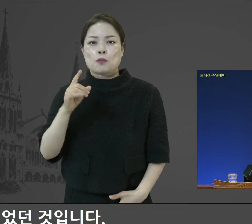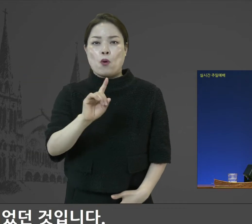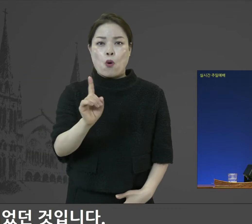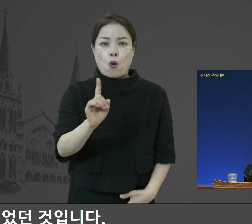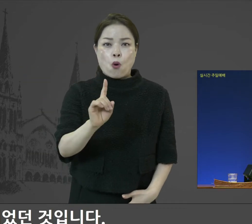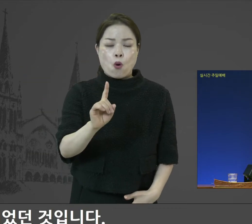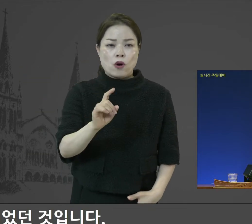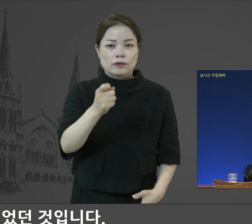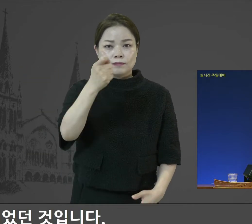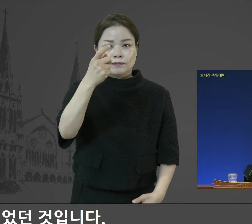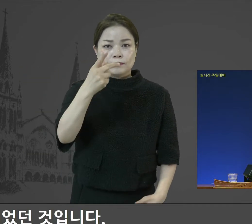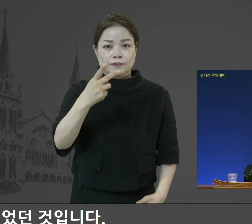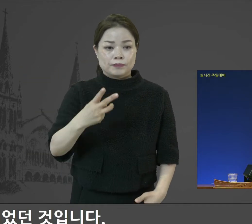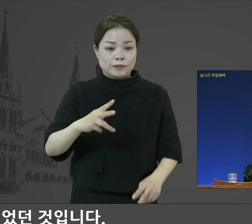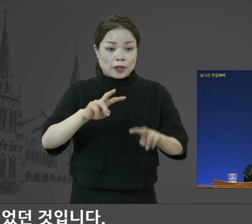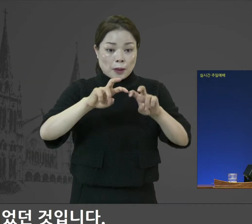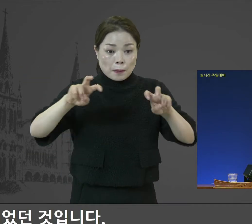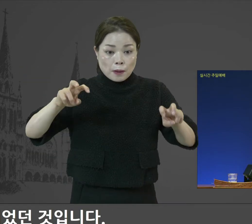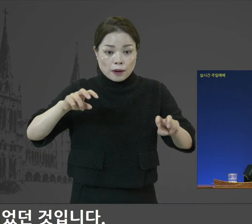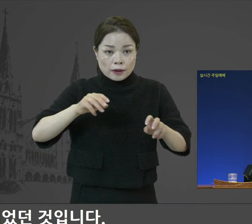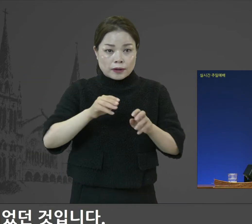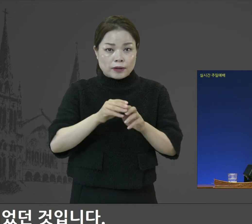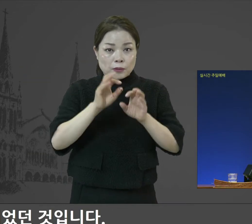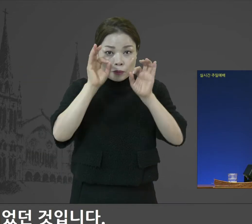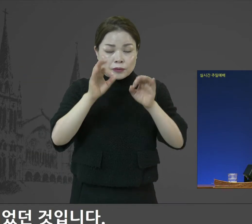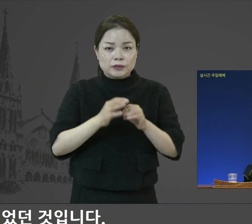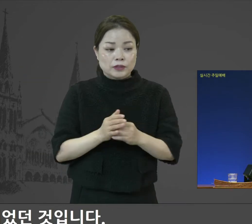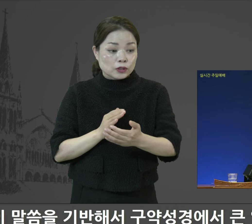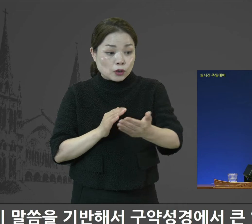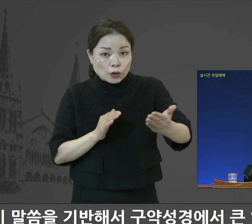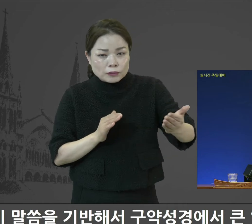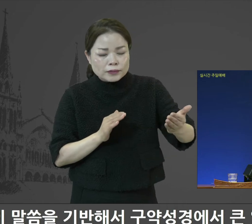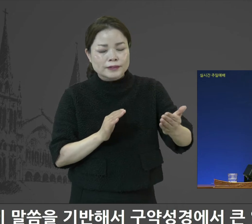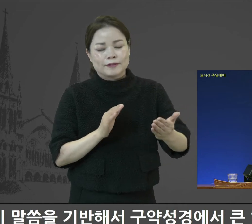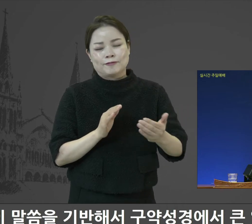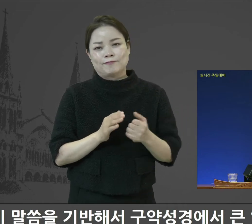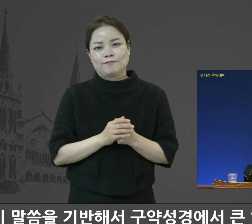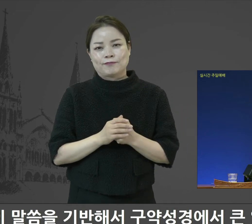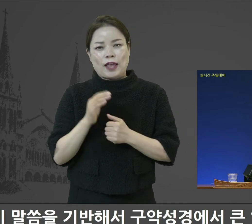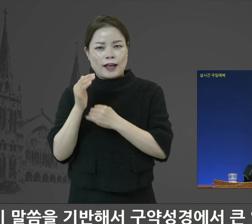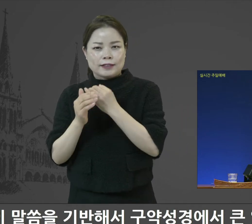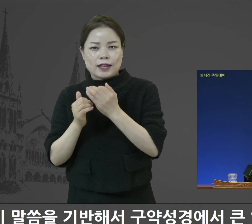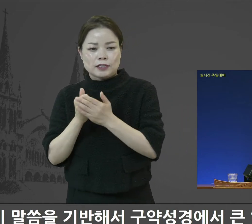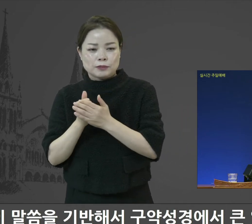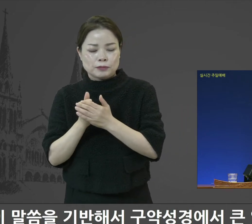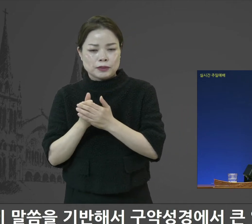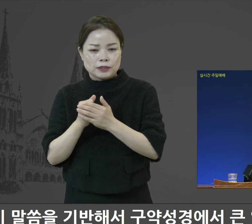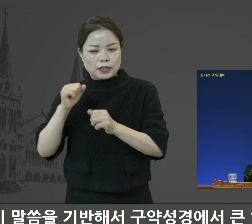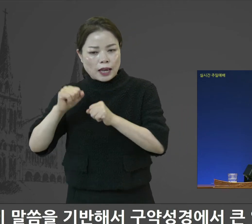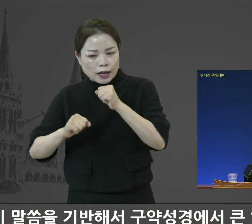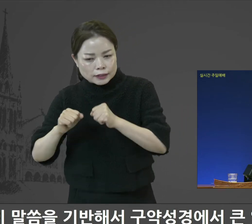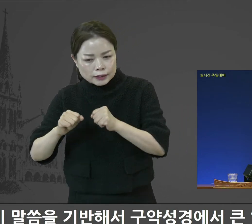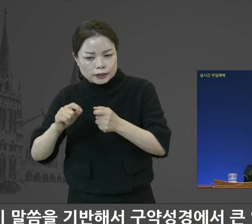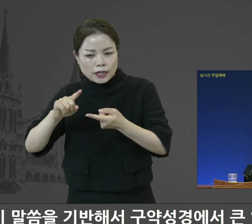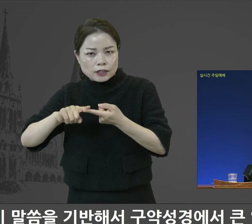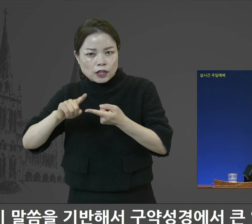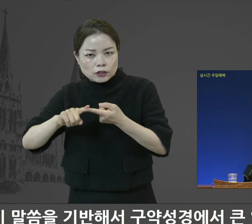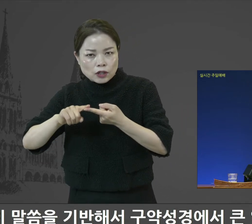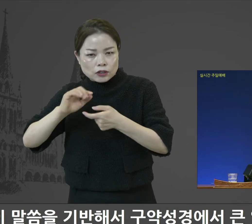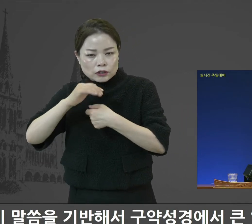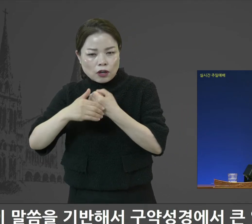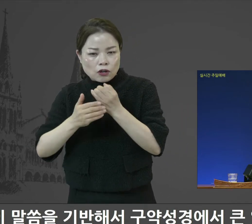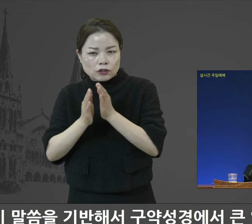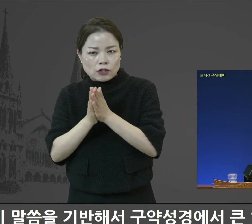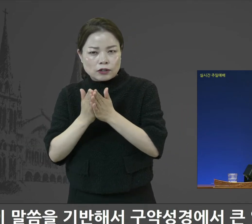세 군데를 살펴보려고 합니다. 제 마음에 여러분들에게 정말 하나님의 행하신 큰일이 뭔지 성경적으로 잘